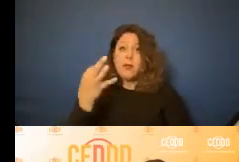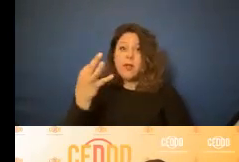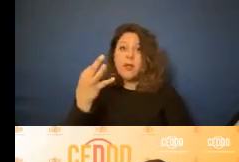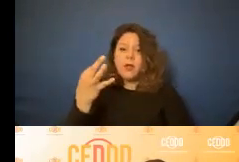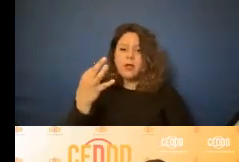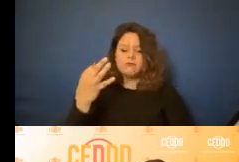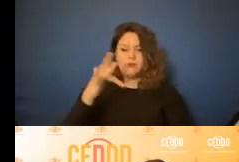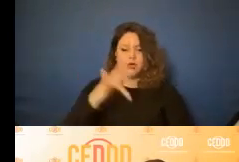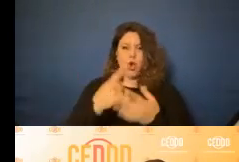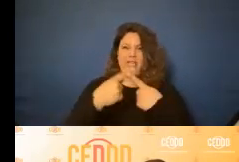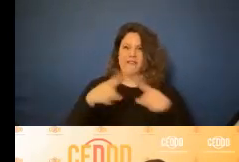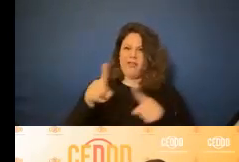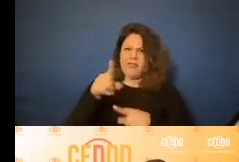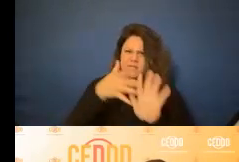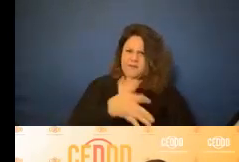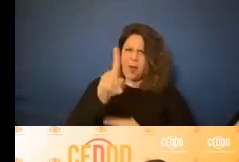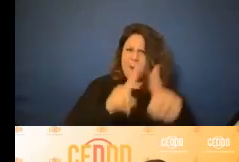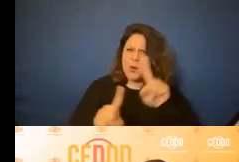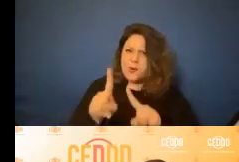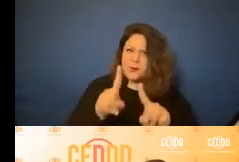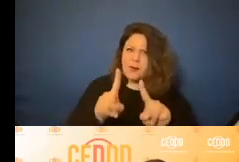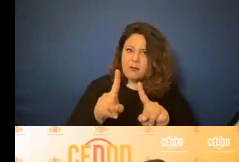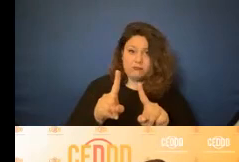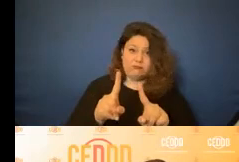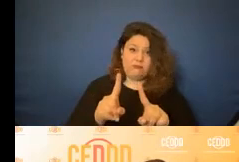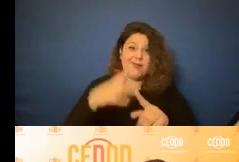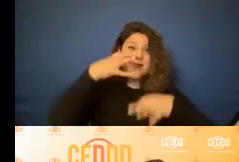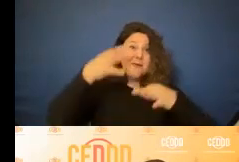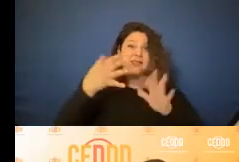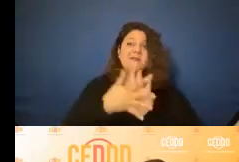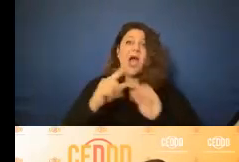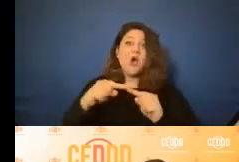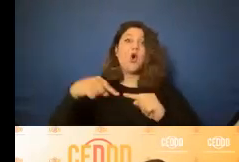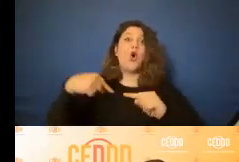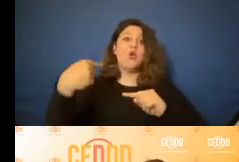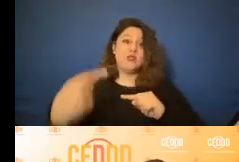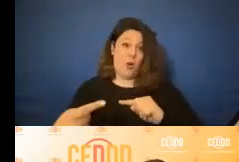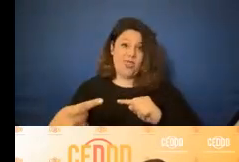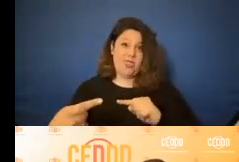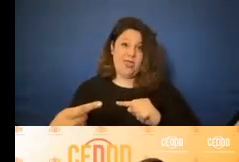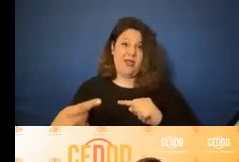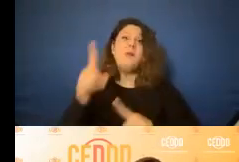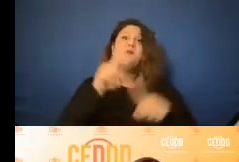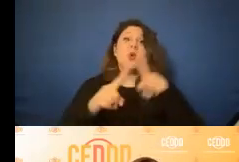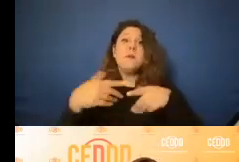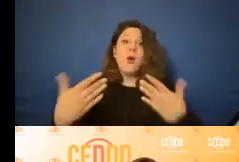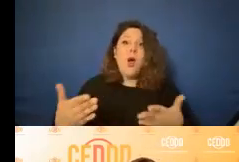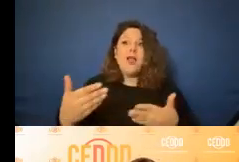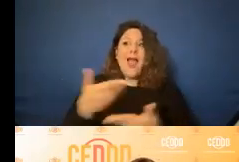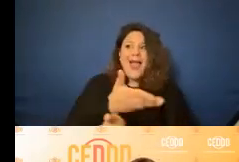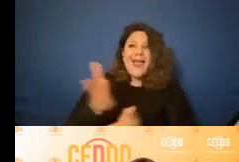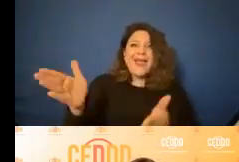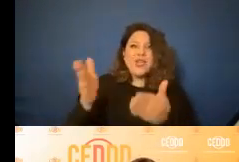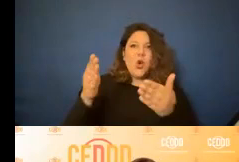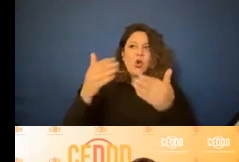diferencia, cuando realmente es la consecuencia, ¿no? Lo que es el problema es la intolerancia de los demás, la intolerancia de